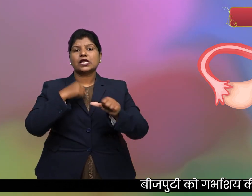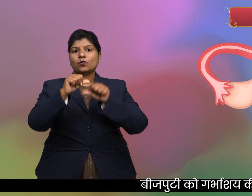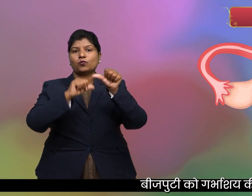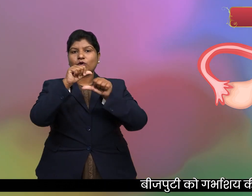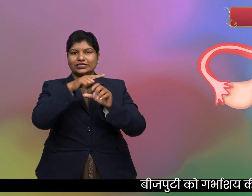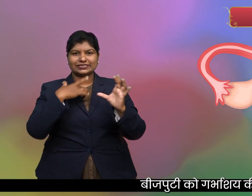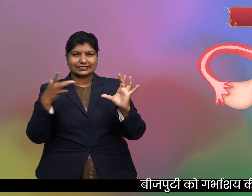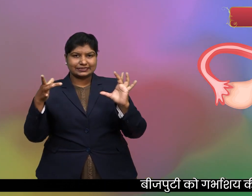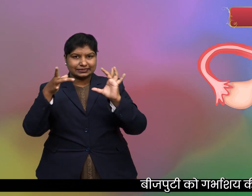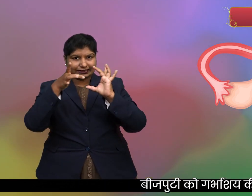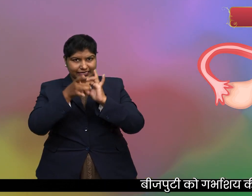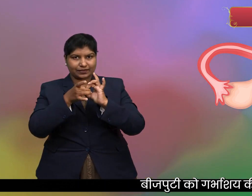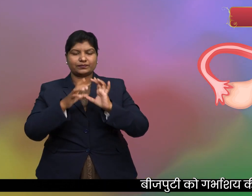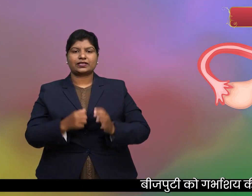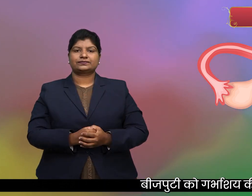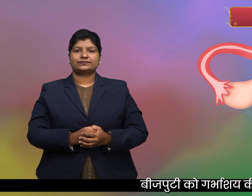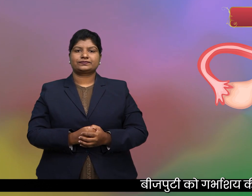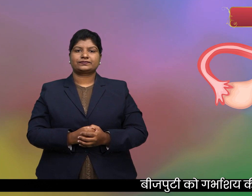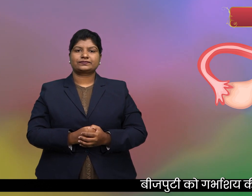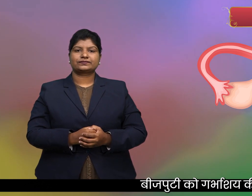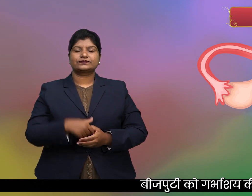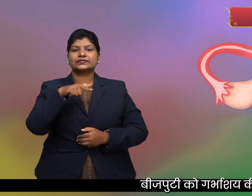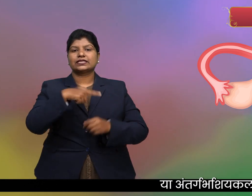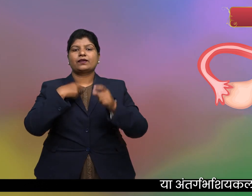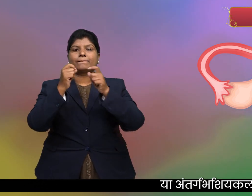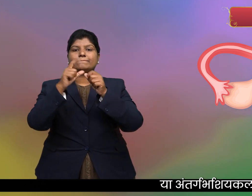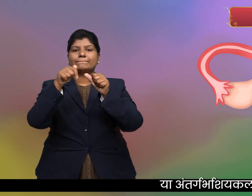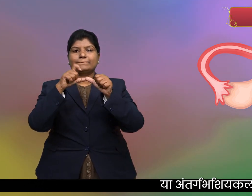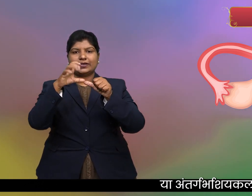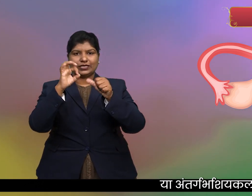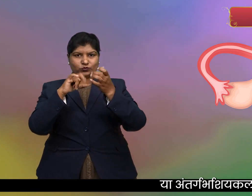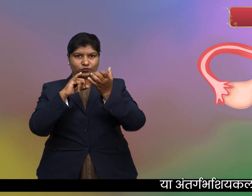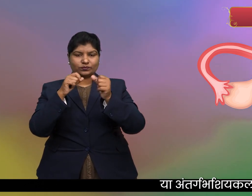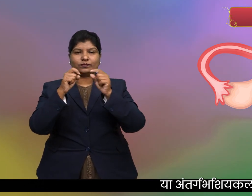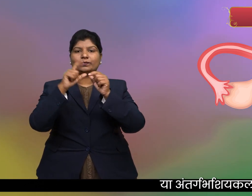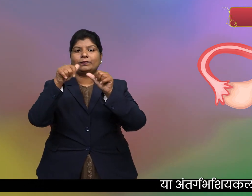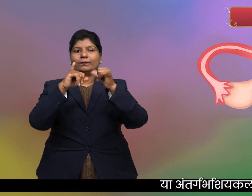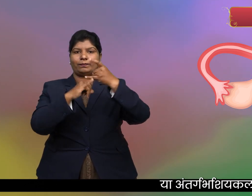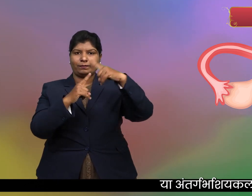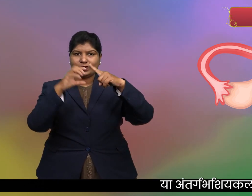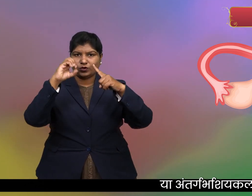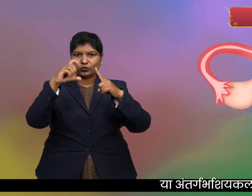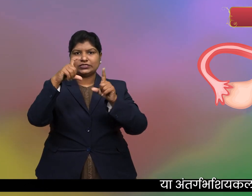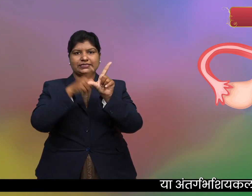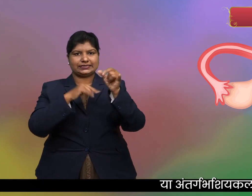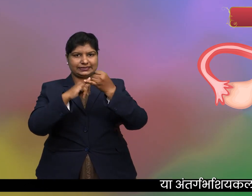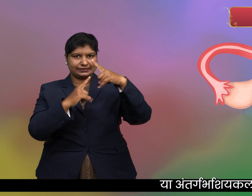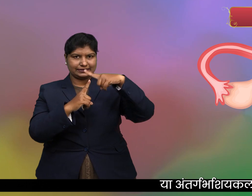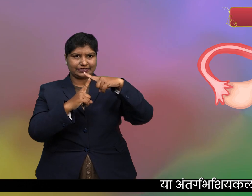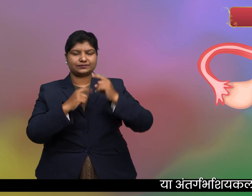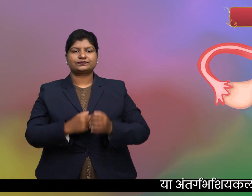बीजपुटी को गर्भाशय की दीवार या अंत गर्भाशय कला